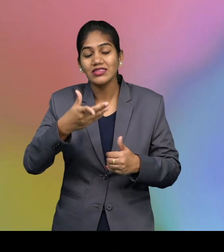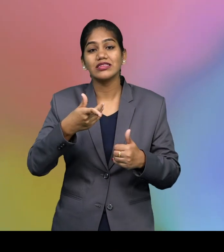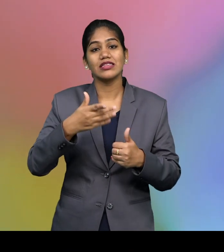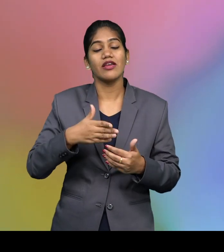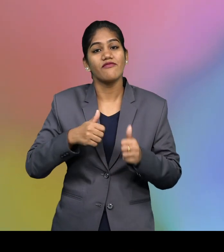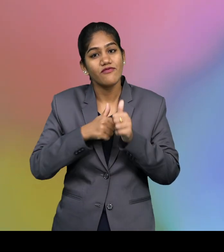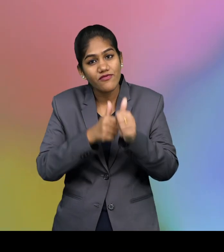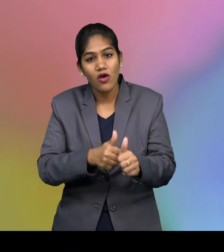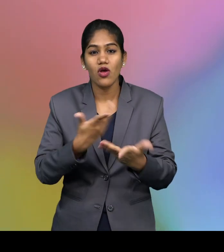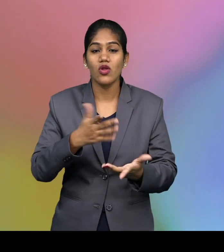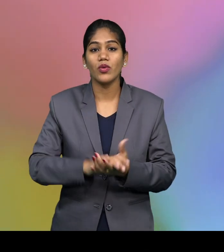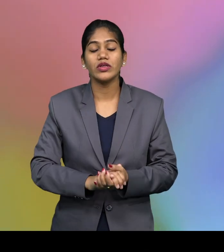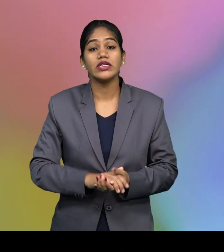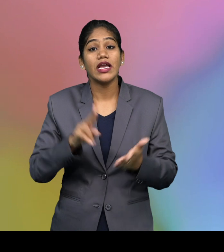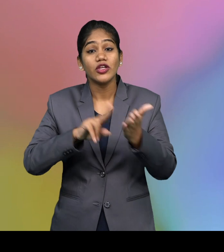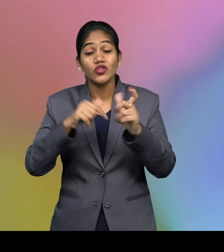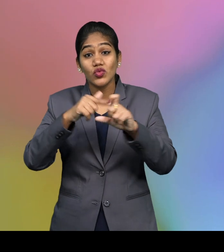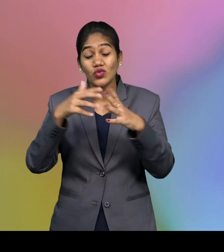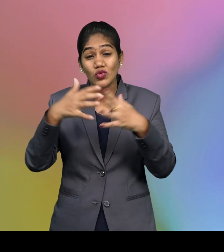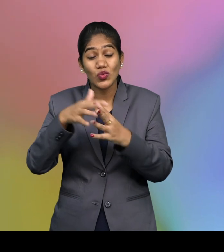మరియు వార్తలను వినండి.